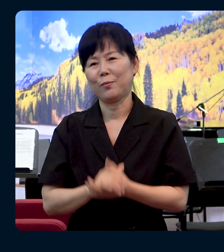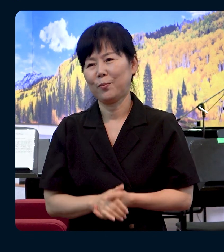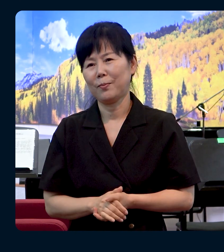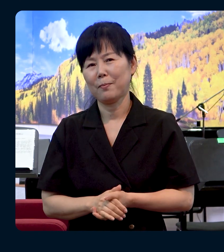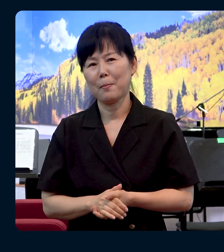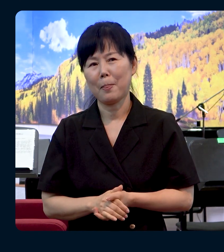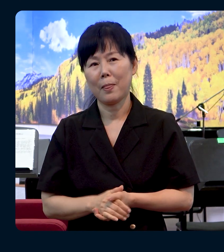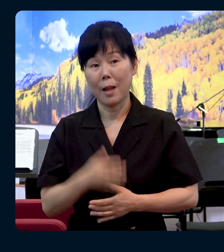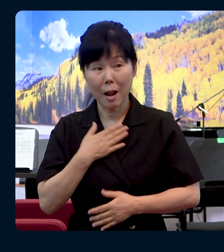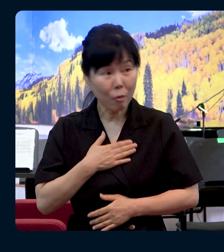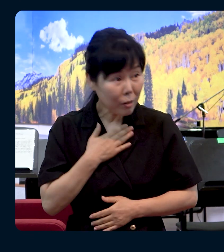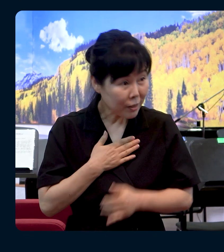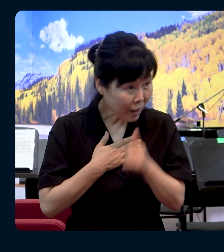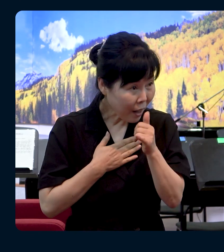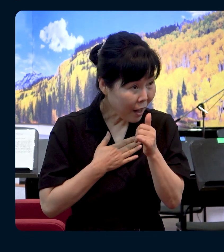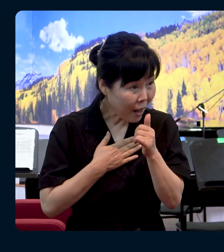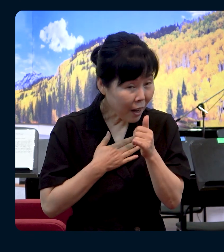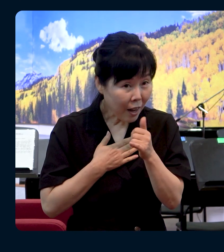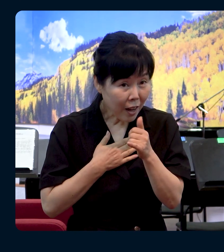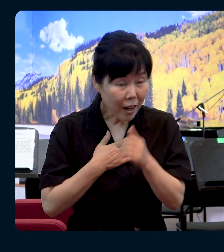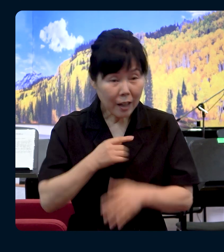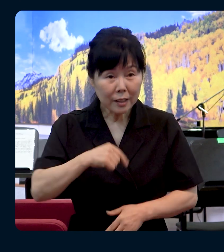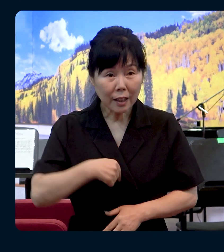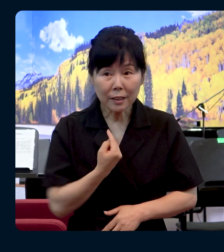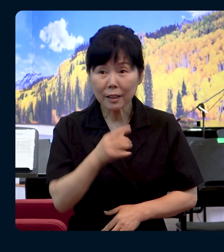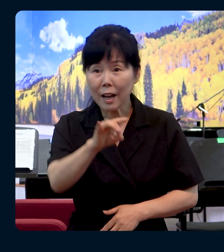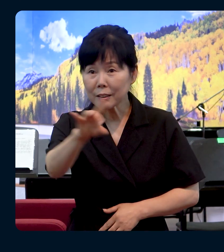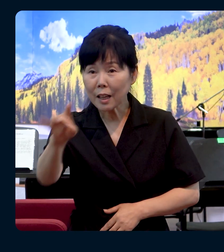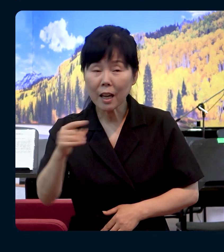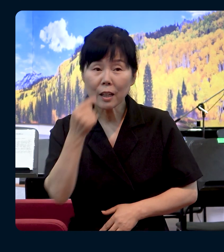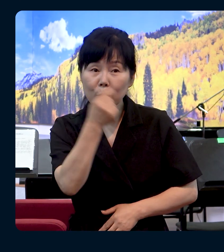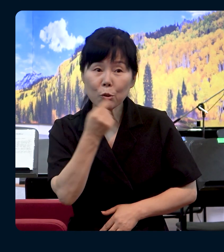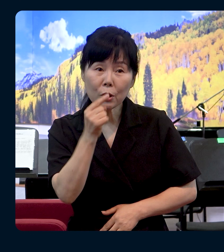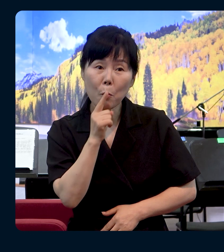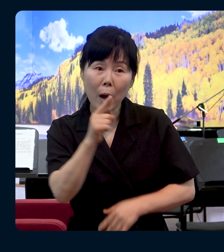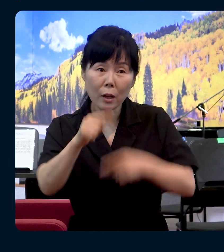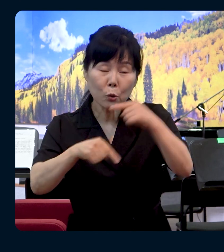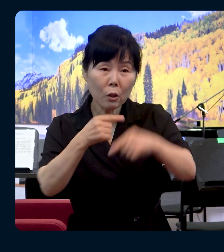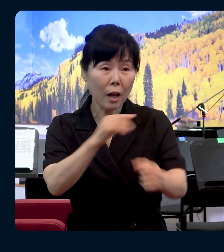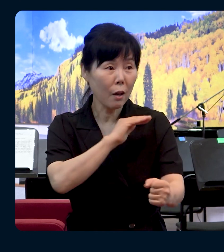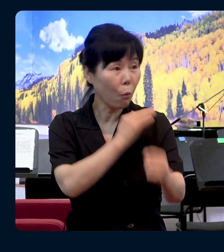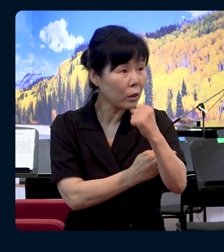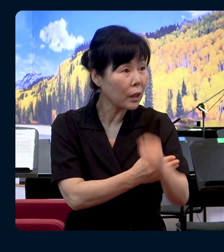여러분 아셨어요? 자신의 입술에 권세가 있다는 것을